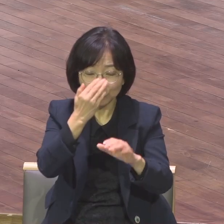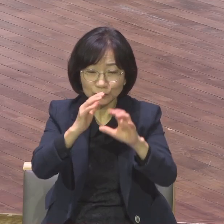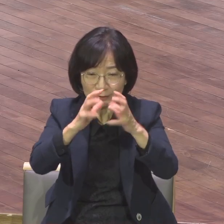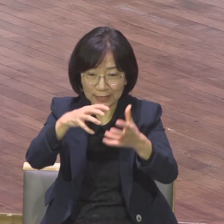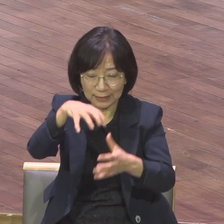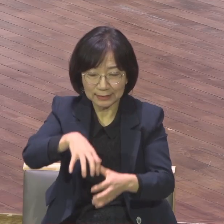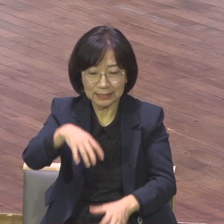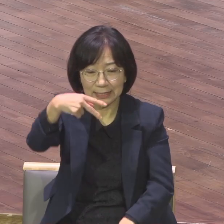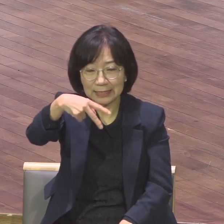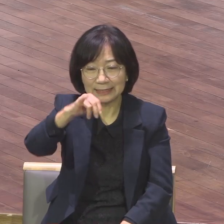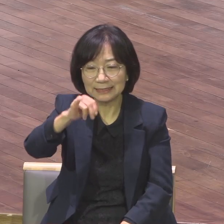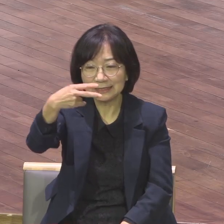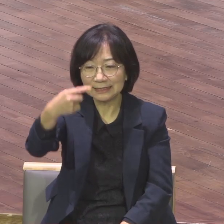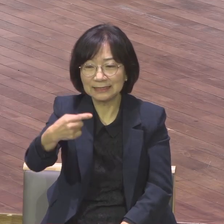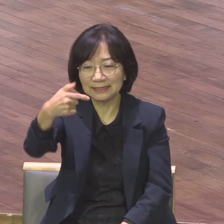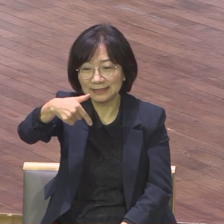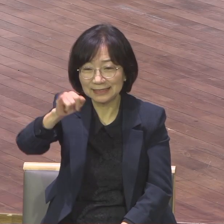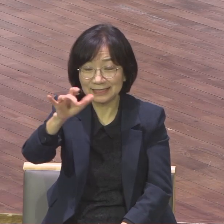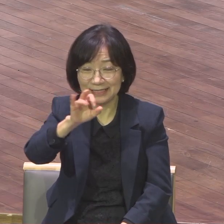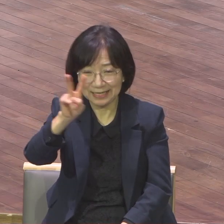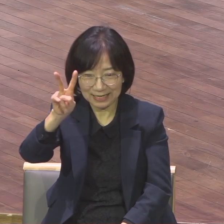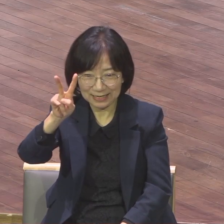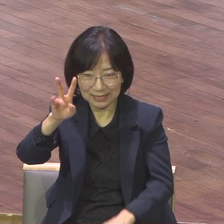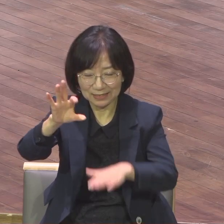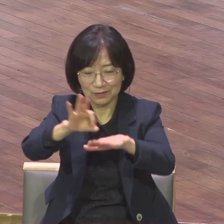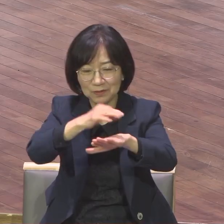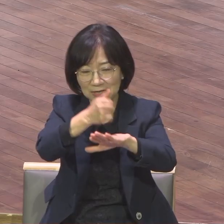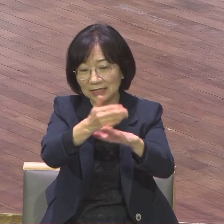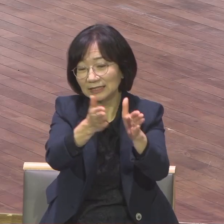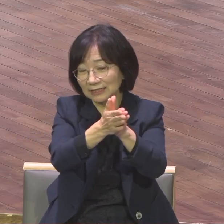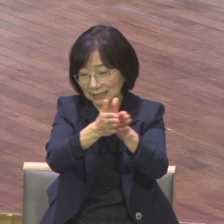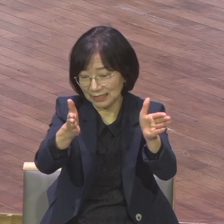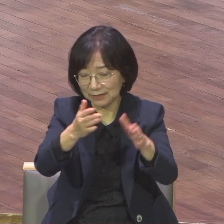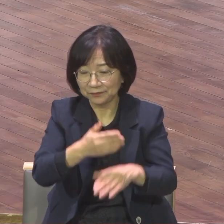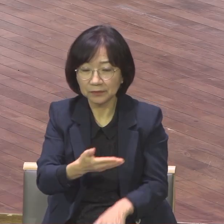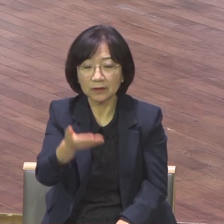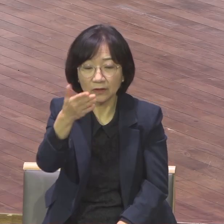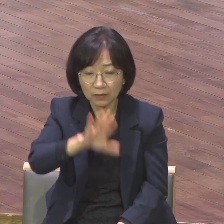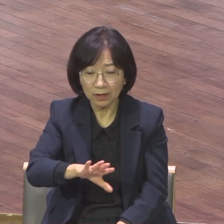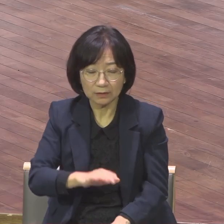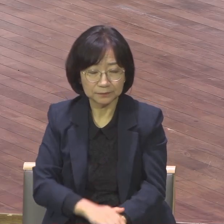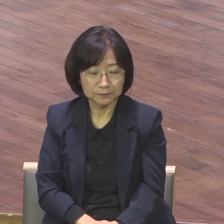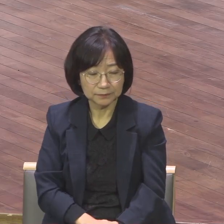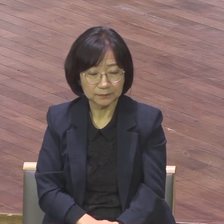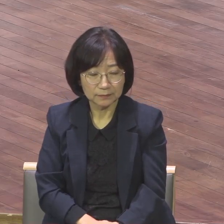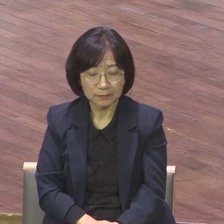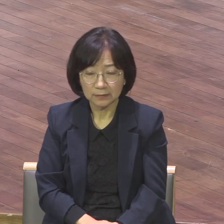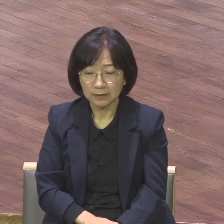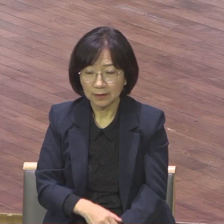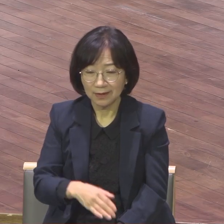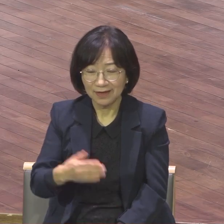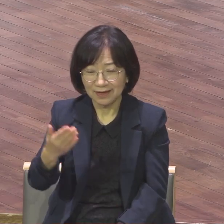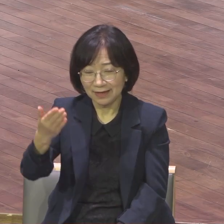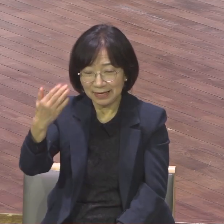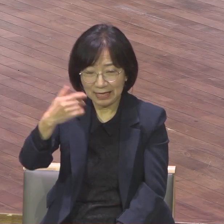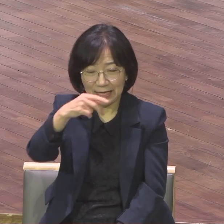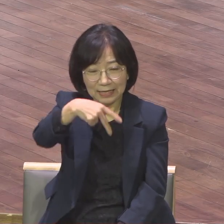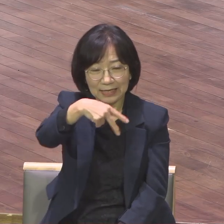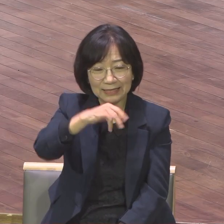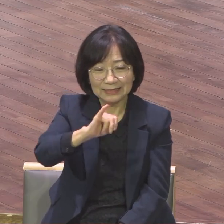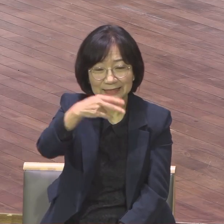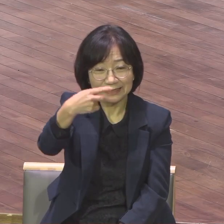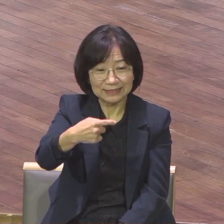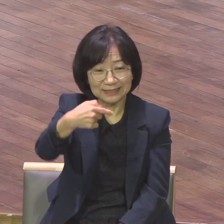하게 되는데, 자, 그런데 이 바벨론에 협조하던 시드기야 왕이